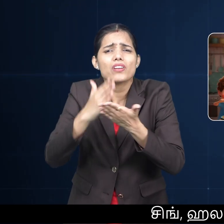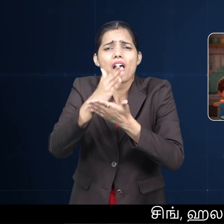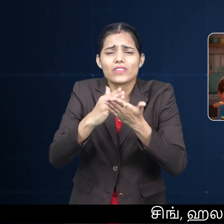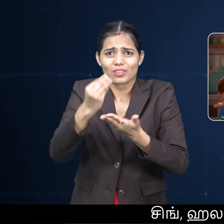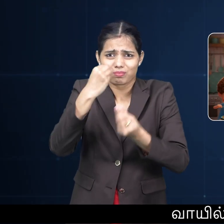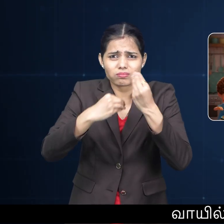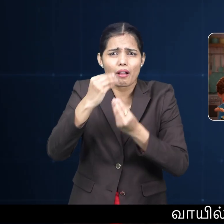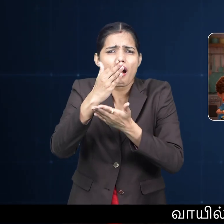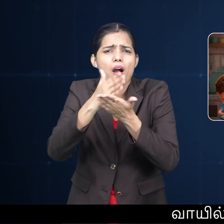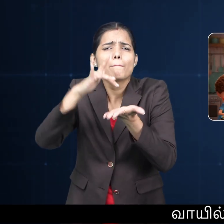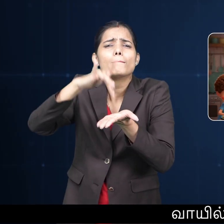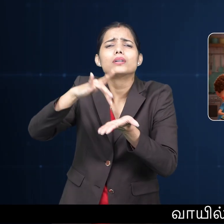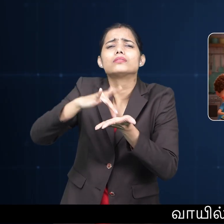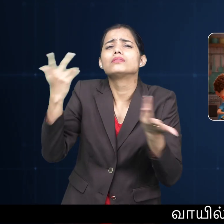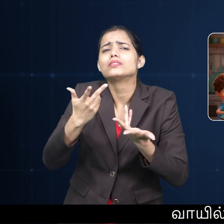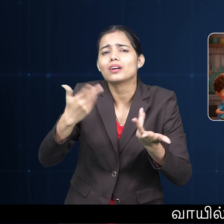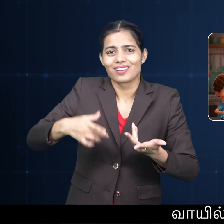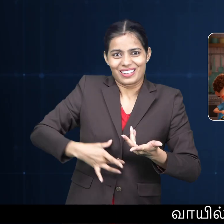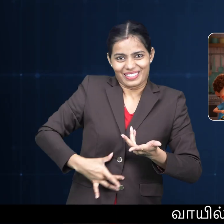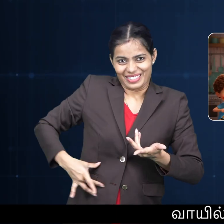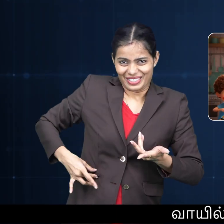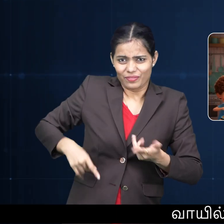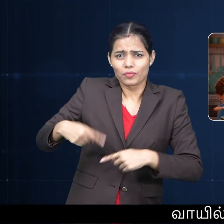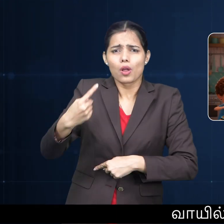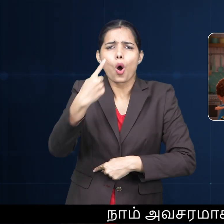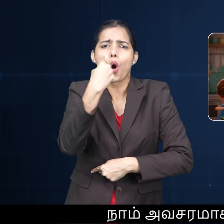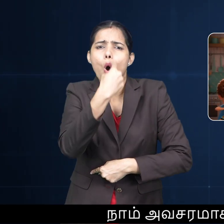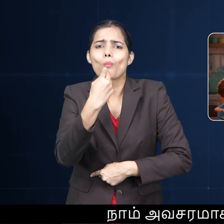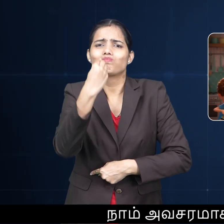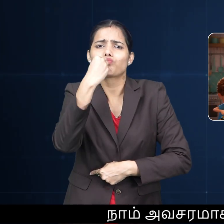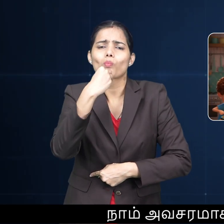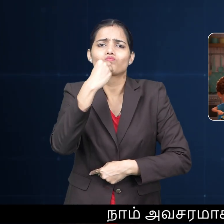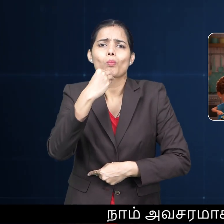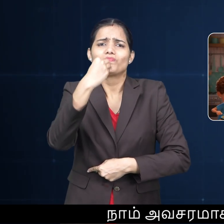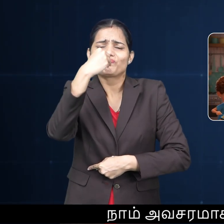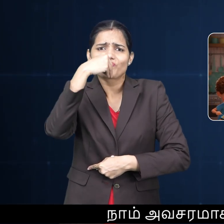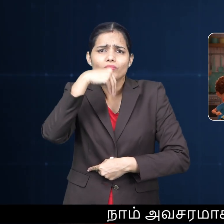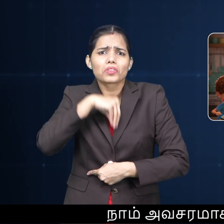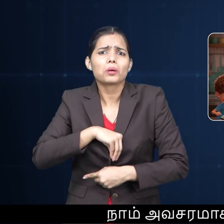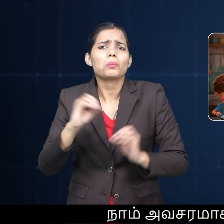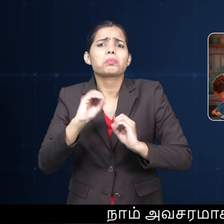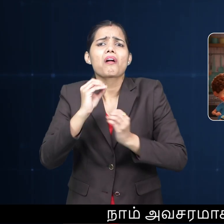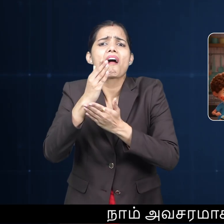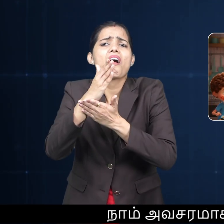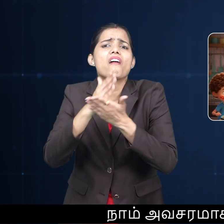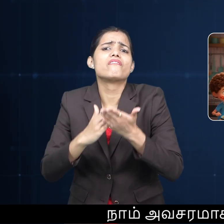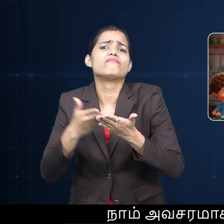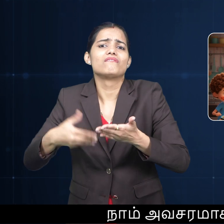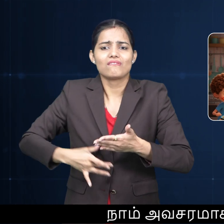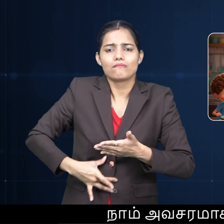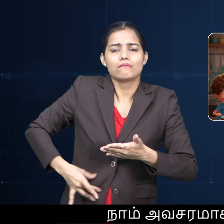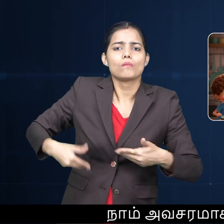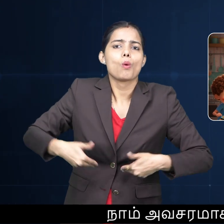செரிமானத்தில் பாதி வாயிலேயே நடைபெறுவதால் நாம் அவசரமாக உணவை உண்ணக்கூடாது.